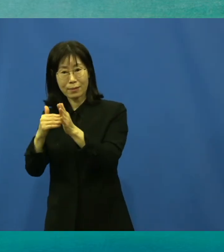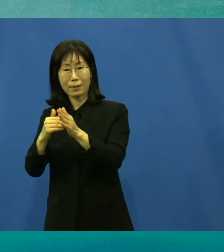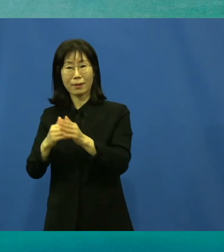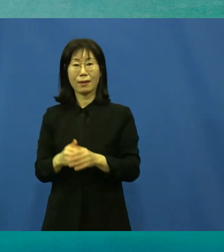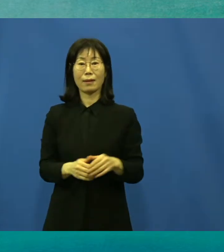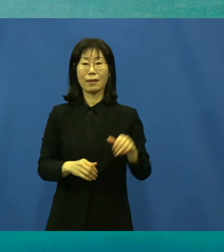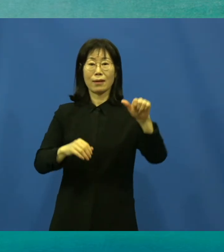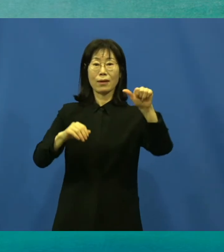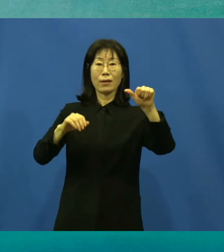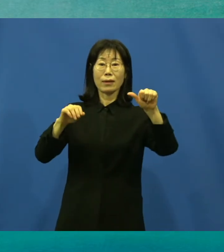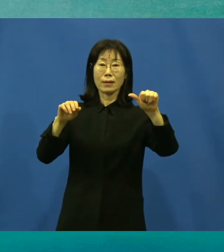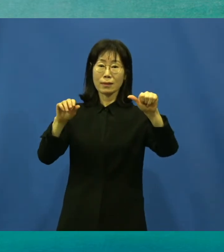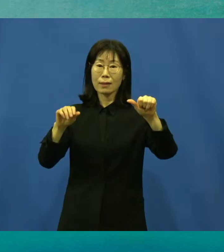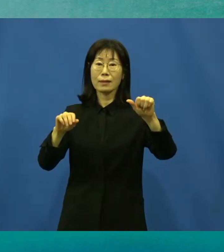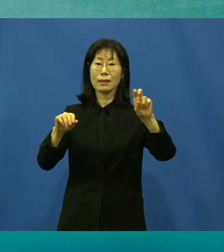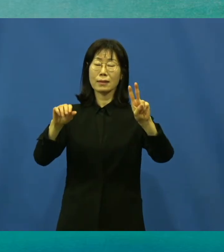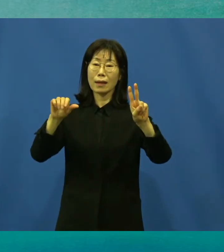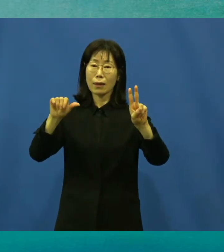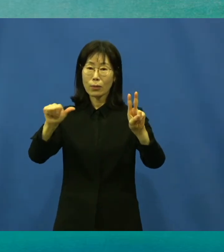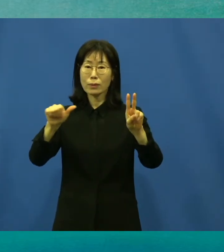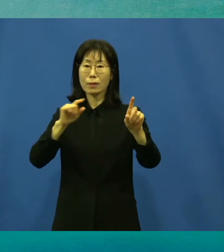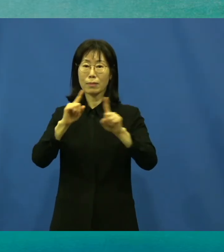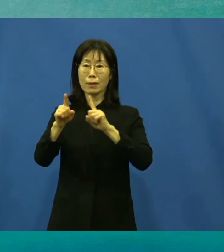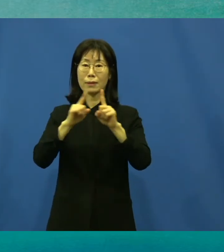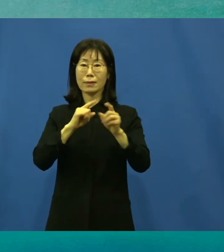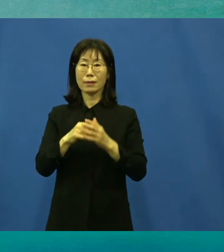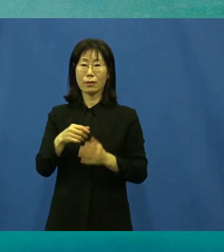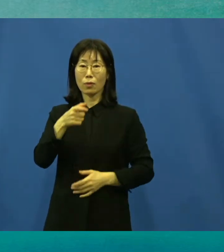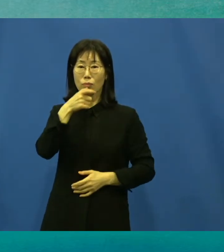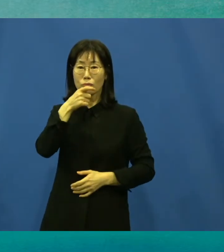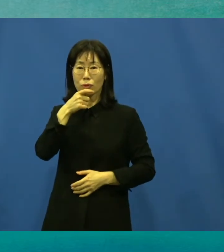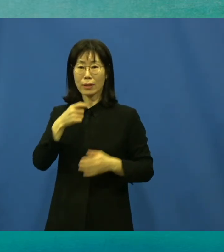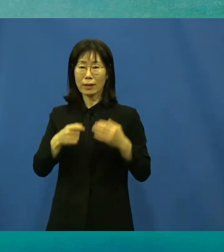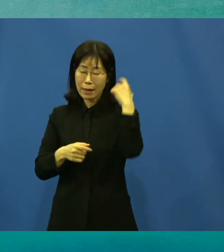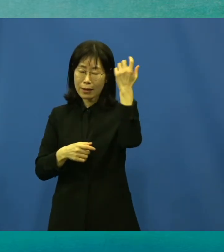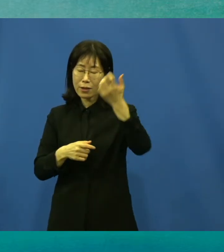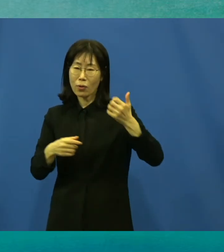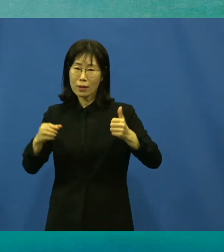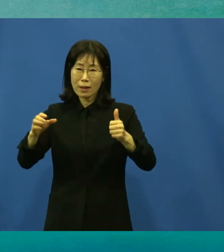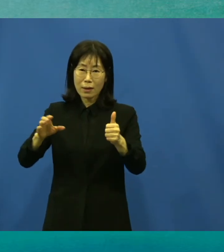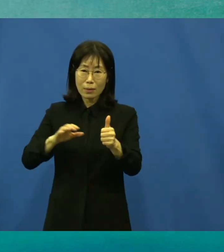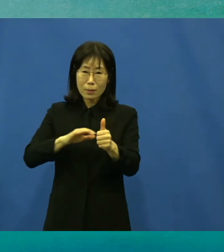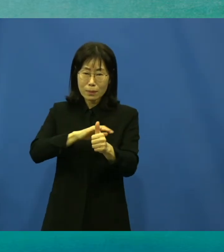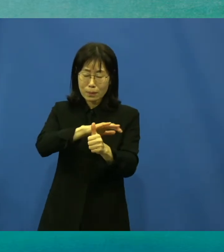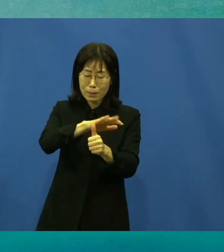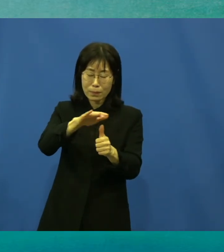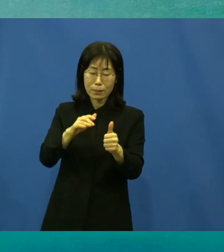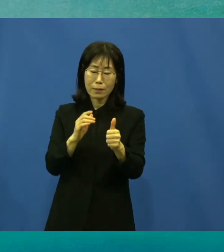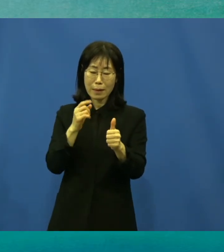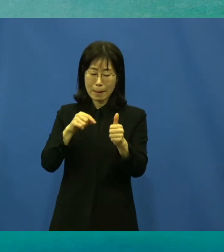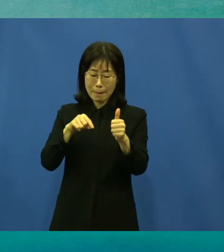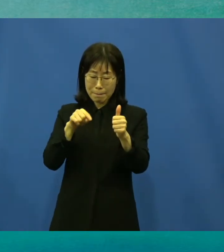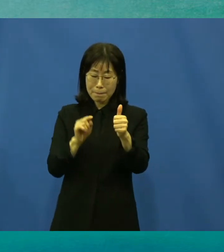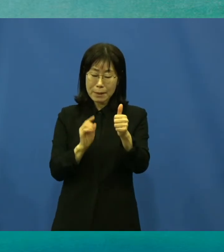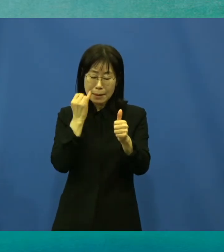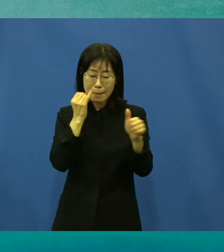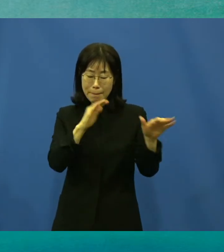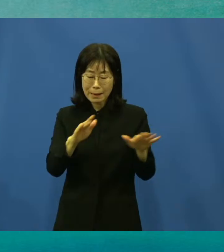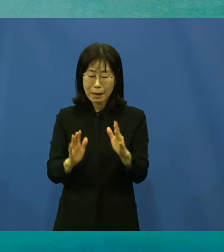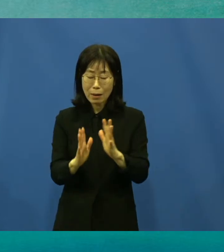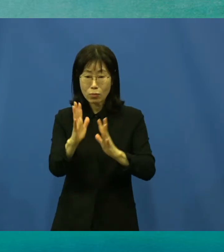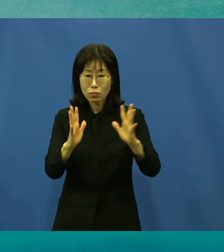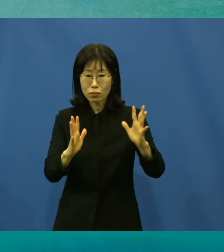둘러싸우며 깊음이 나를 에워싸고 바다 풀이 내 머리를 감쌌나이다. 내가